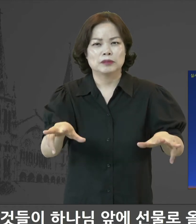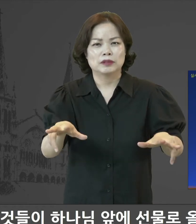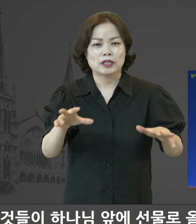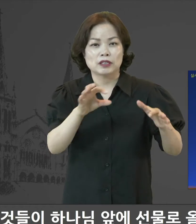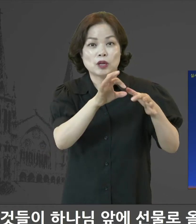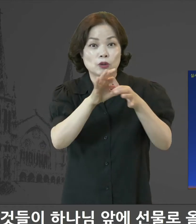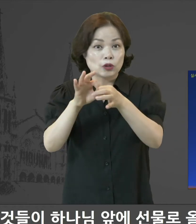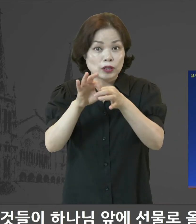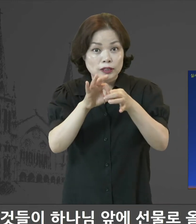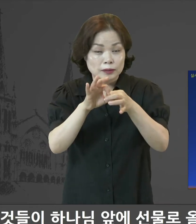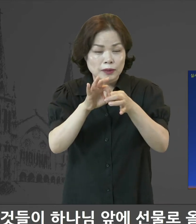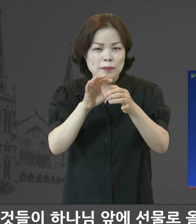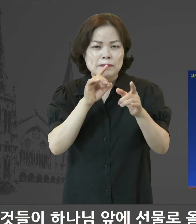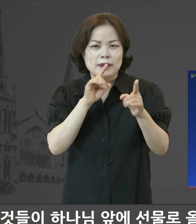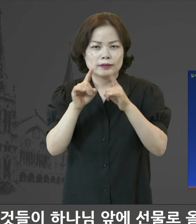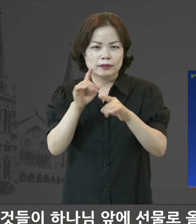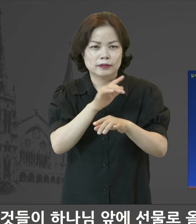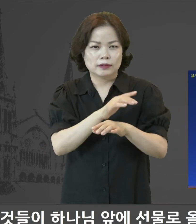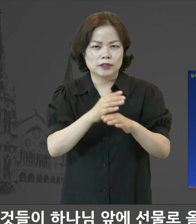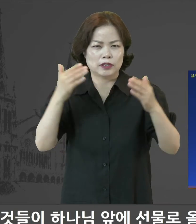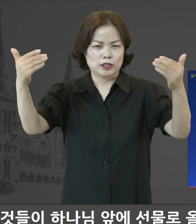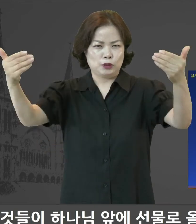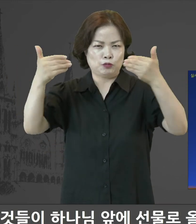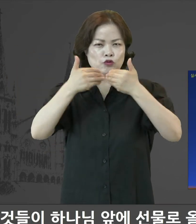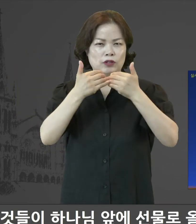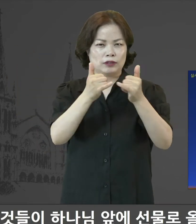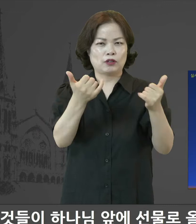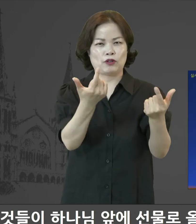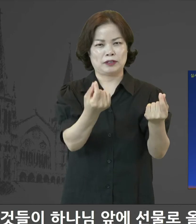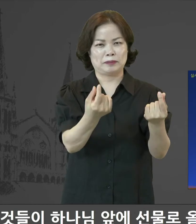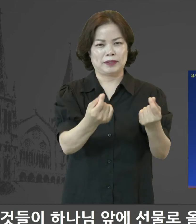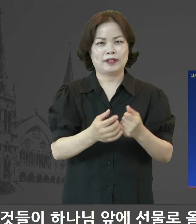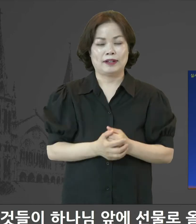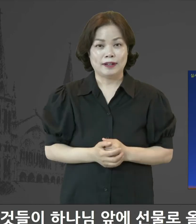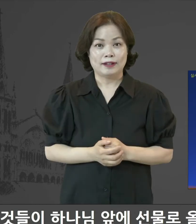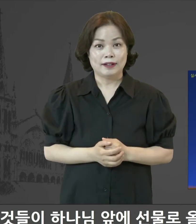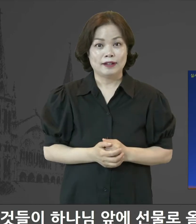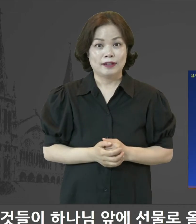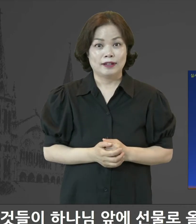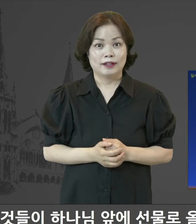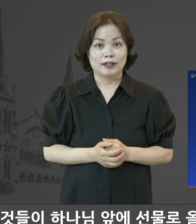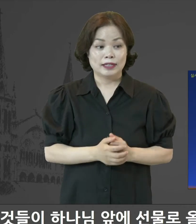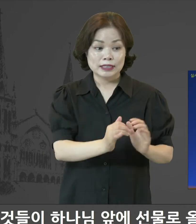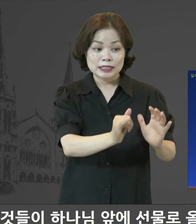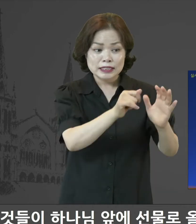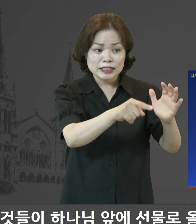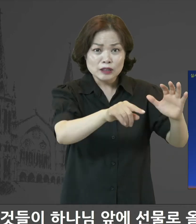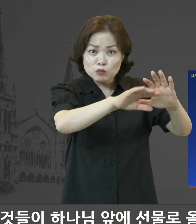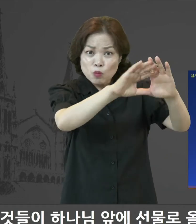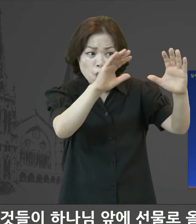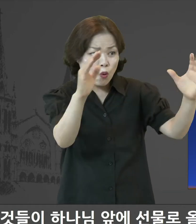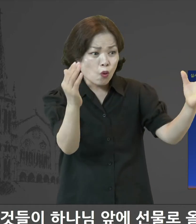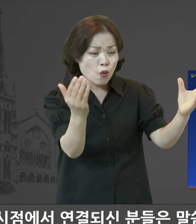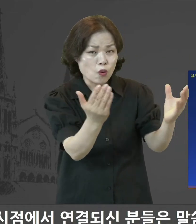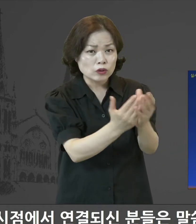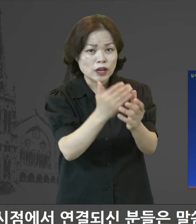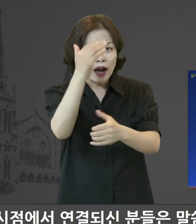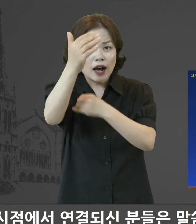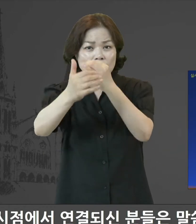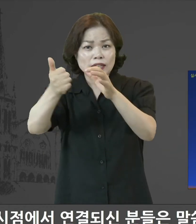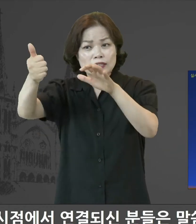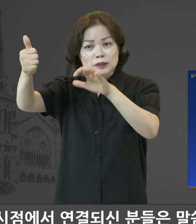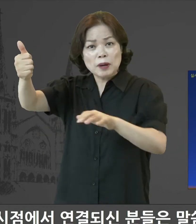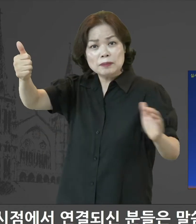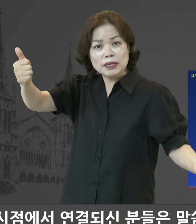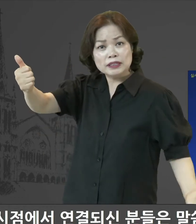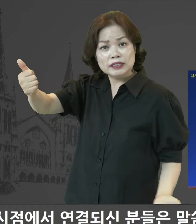연결되신 분들은 말씀을 굉장히 집중하시는 분입니다. 그러니까 이 세상 모든 것들이 하나님 앞에